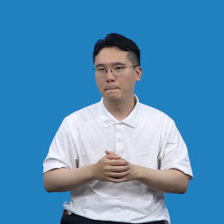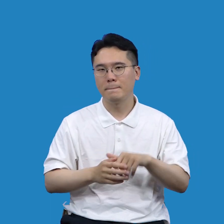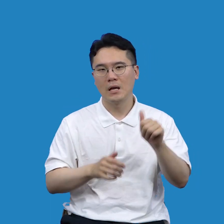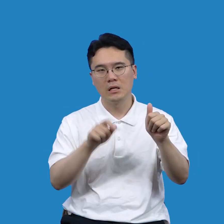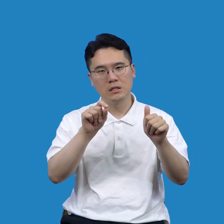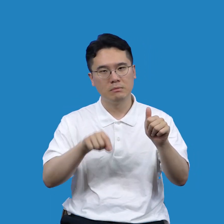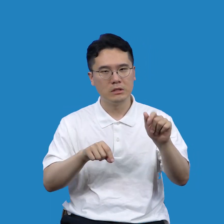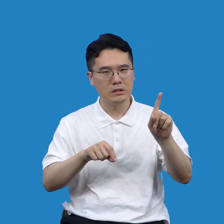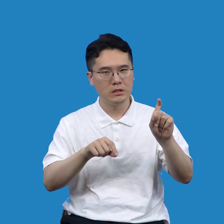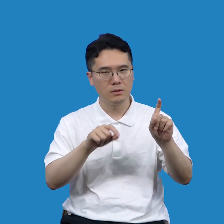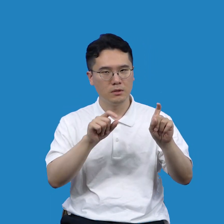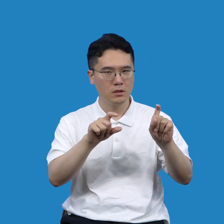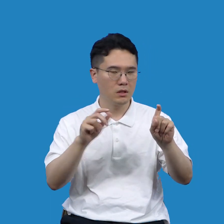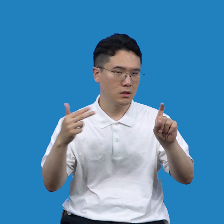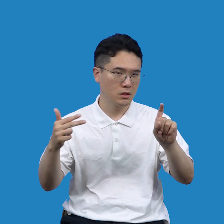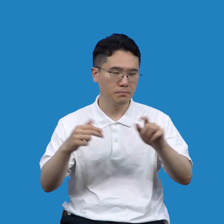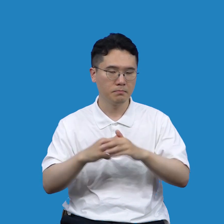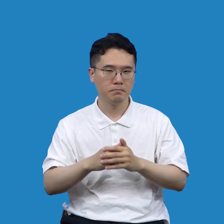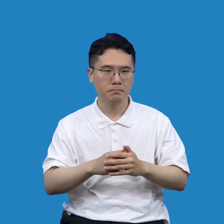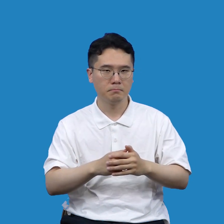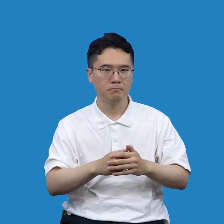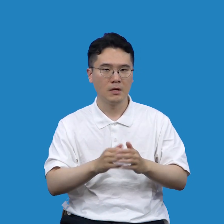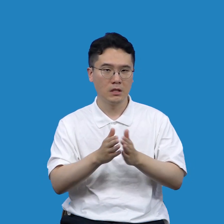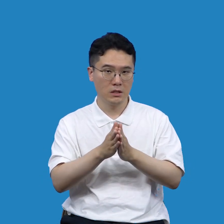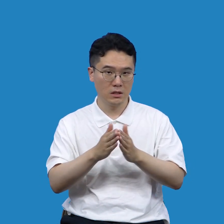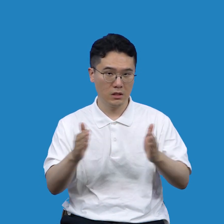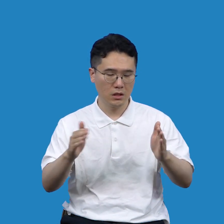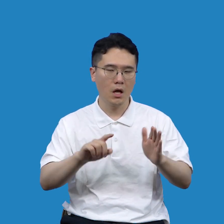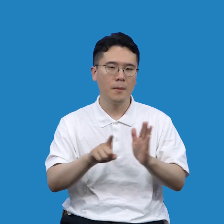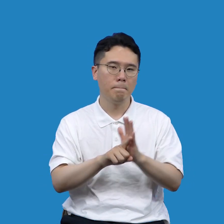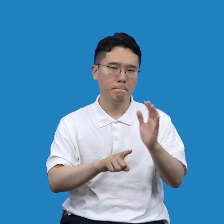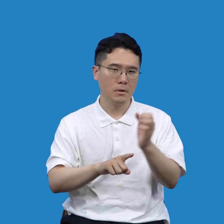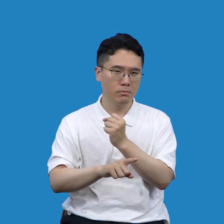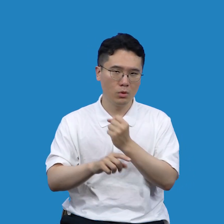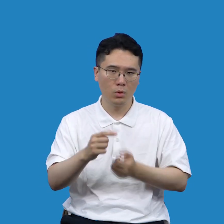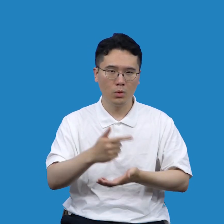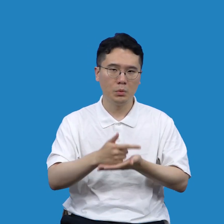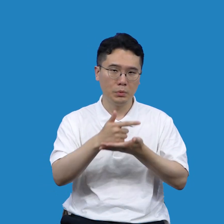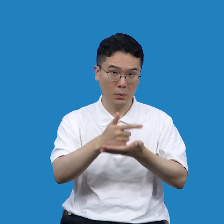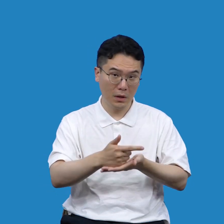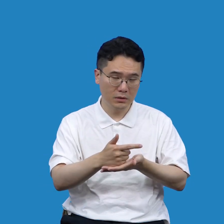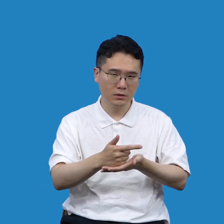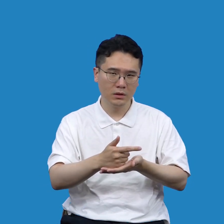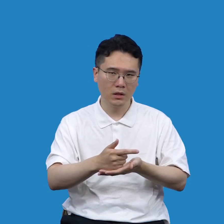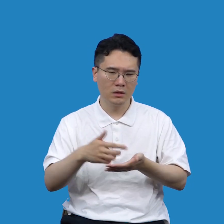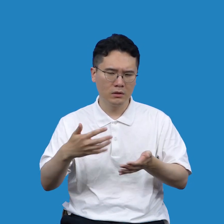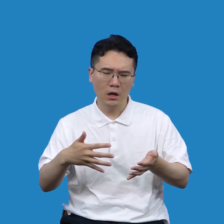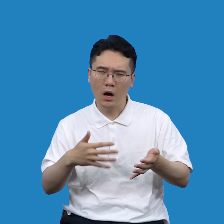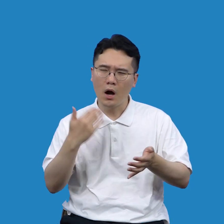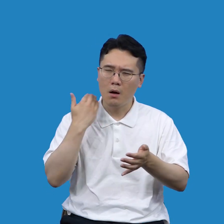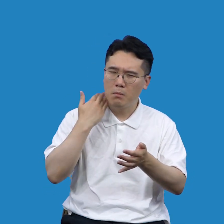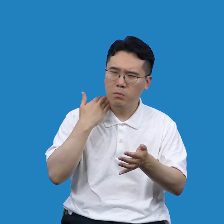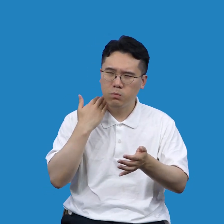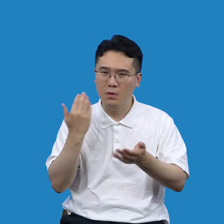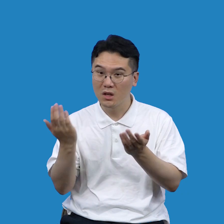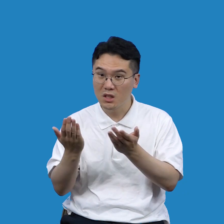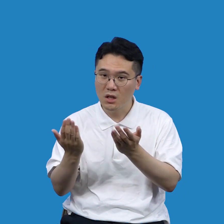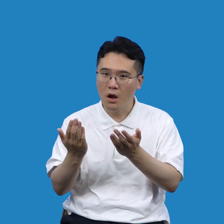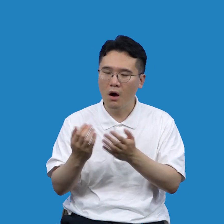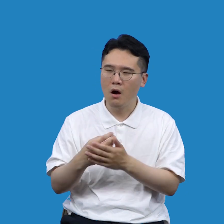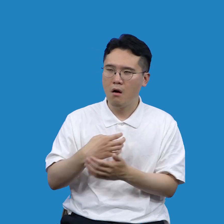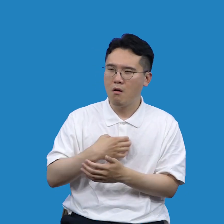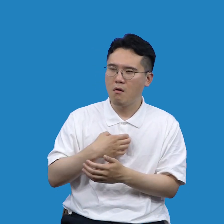읽겠습니다. 히브리서 11장 7절 같이 읽습니다. 시작. 믿음으로 노아는 아직 보이지 않는 일에 경고하심을